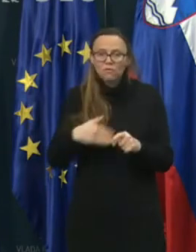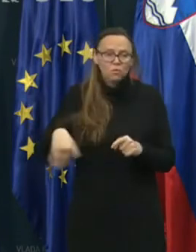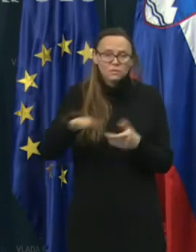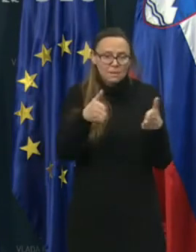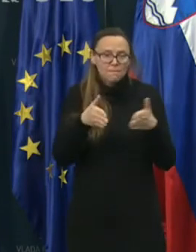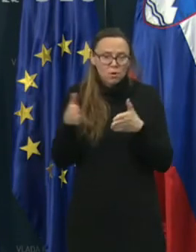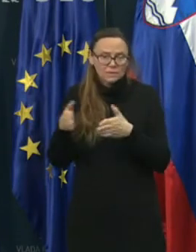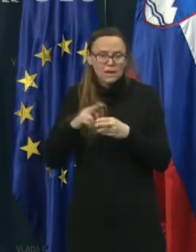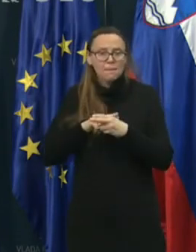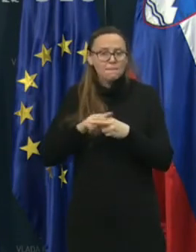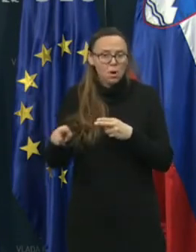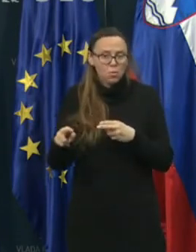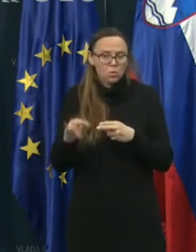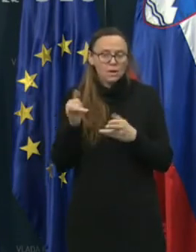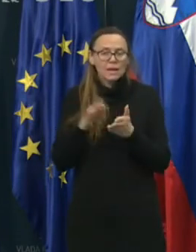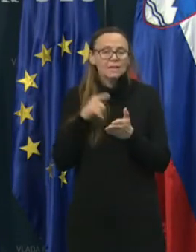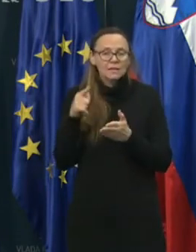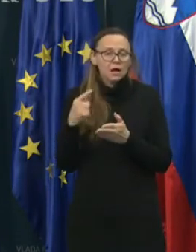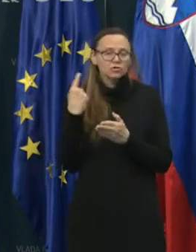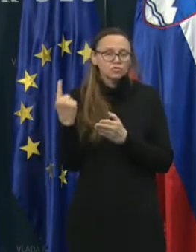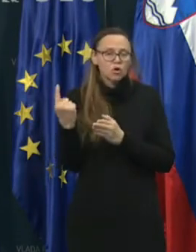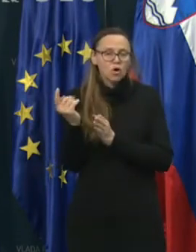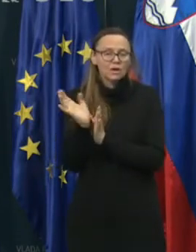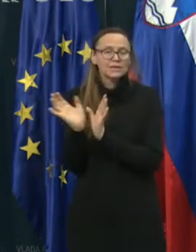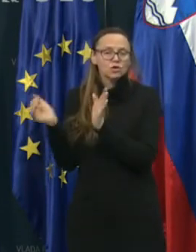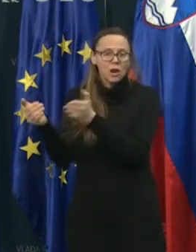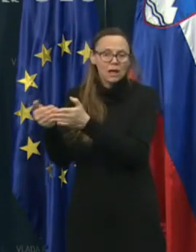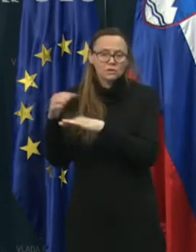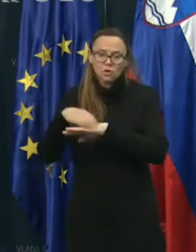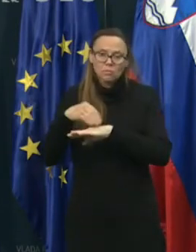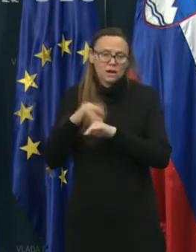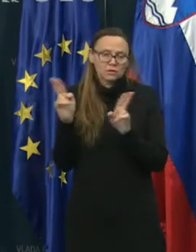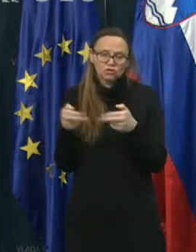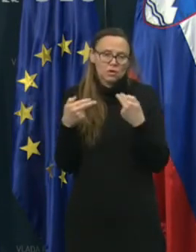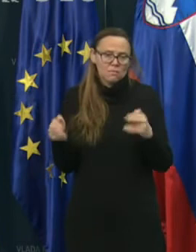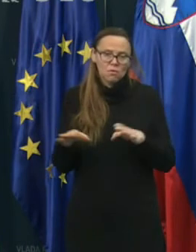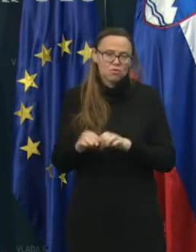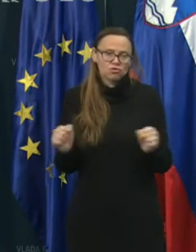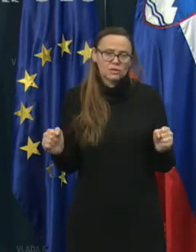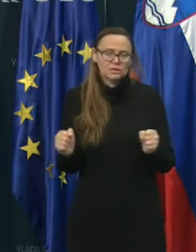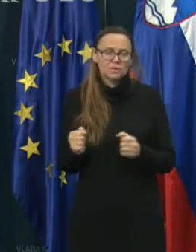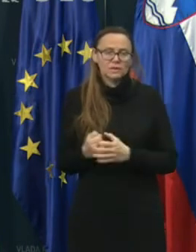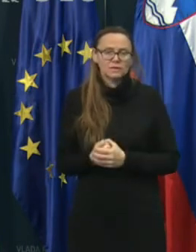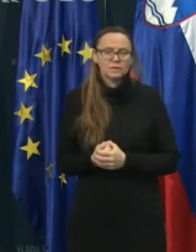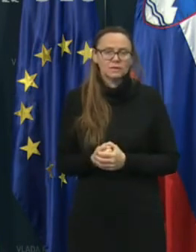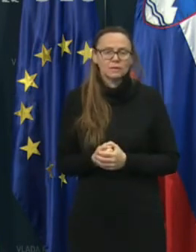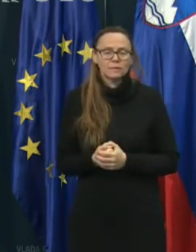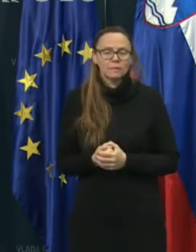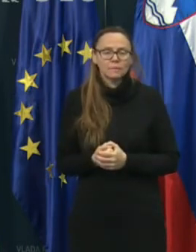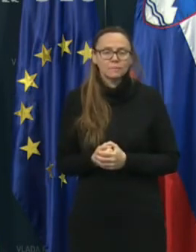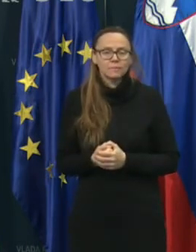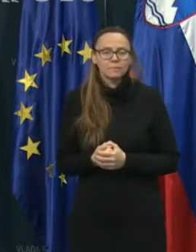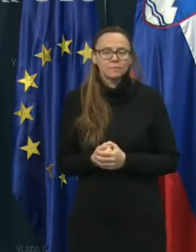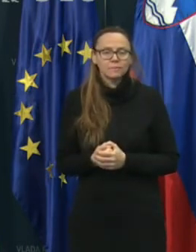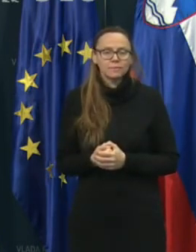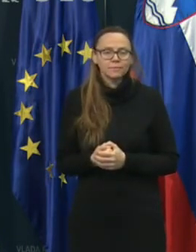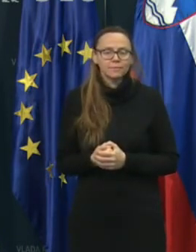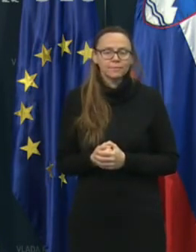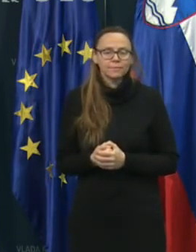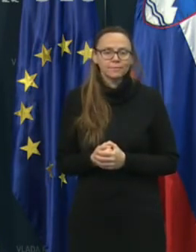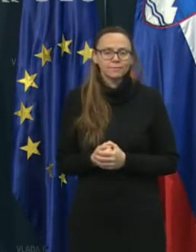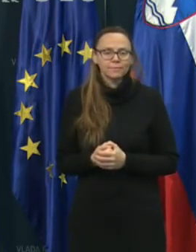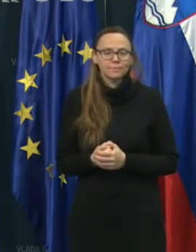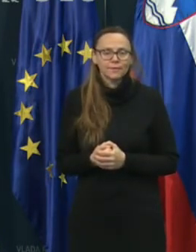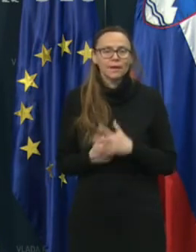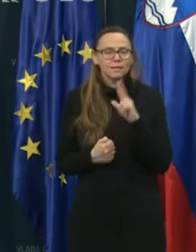postelje polne, je takšno izolacijo praktično nemogoče izvesti. In še